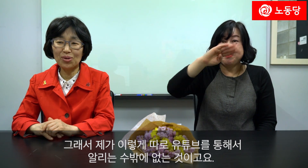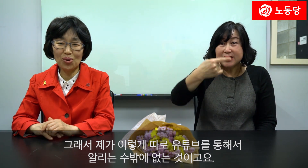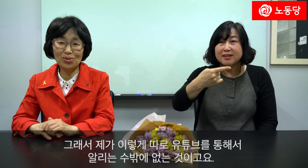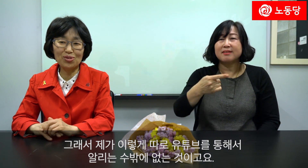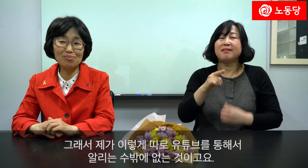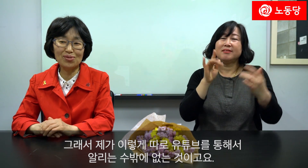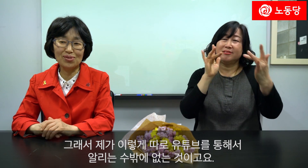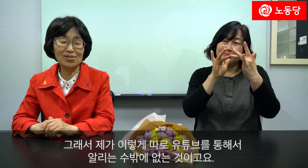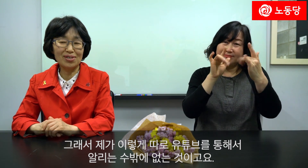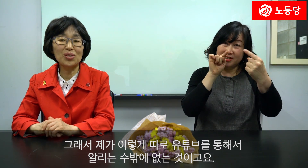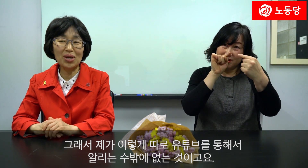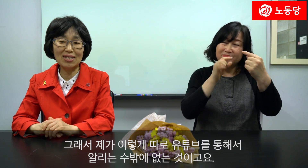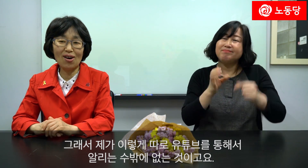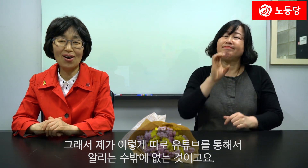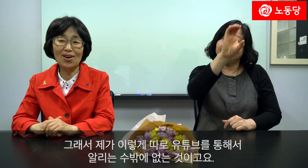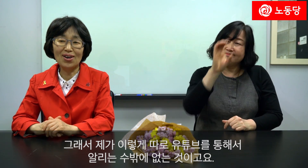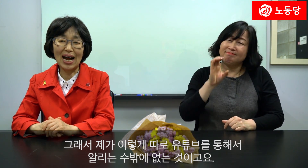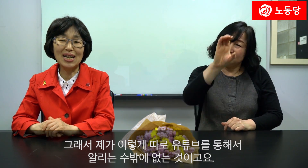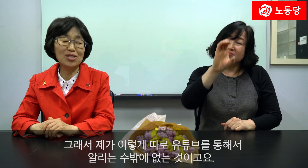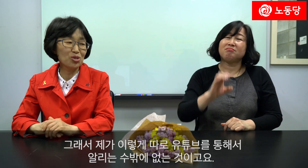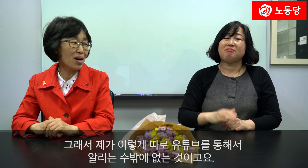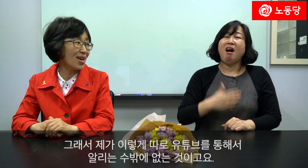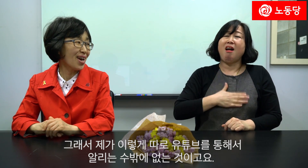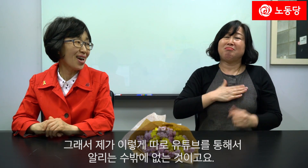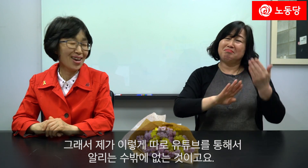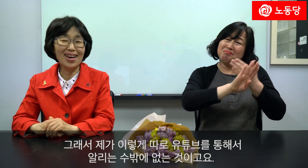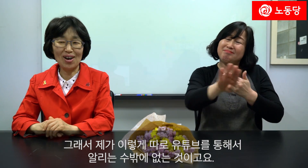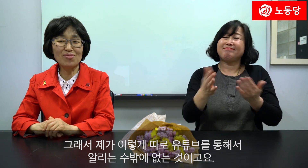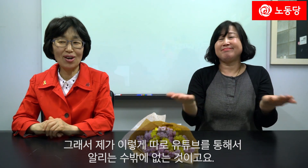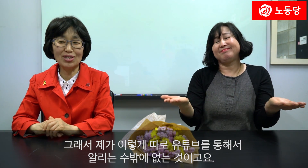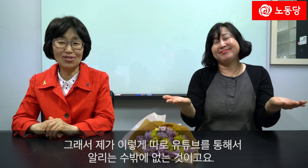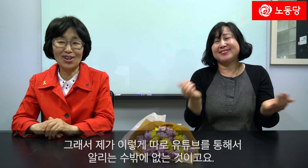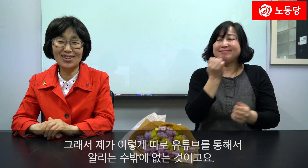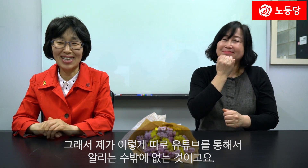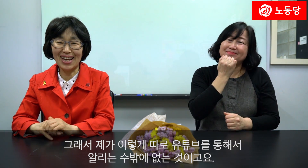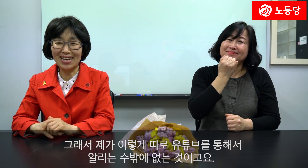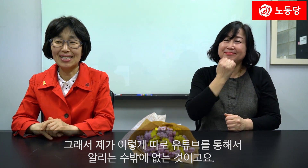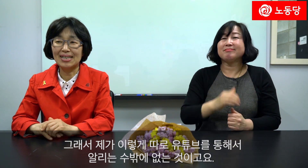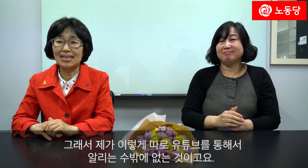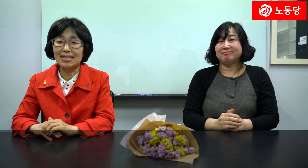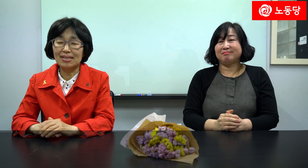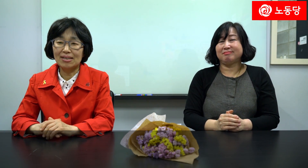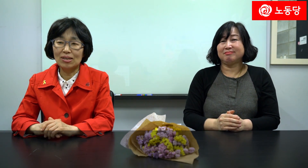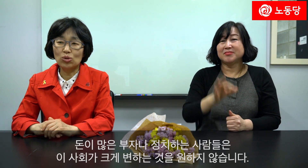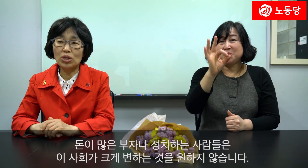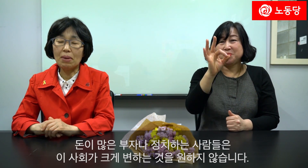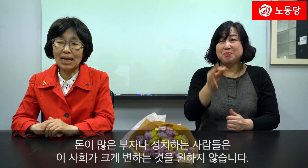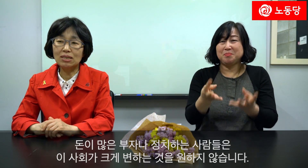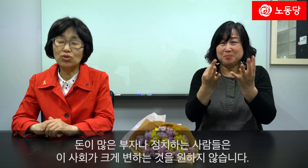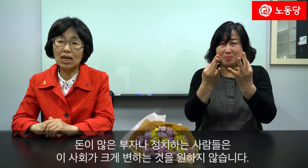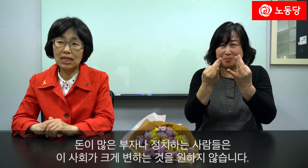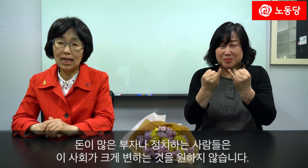이렇게 따로 유튜브를 통해서 알리는 수밖에 없는 것이고요. 네.